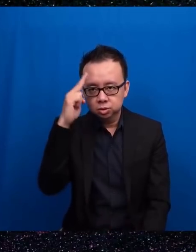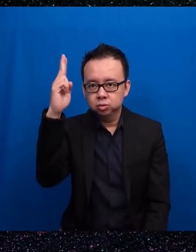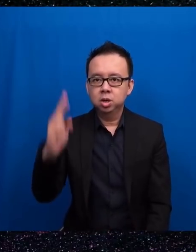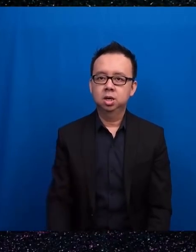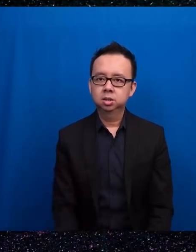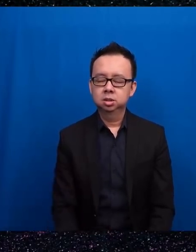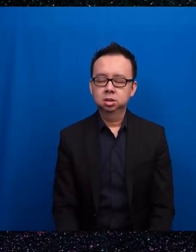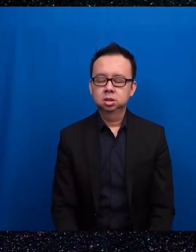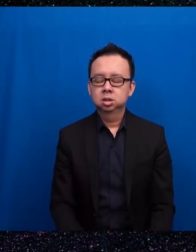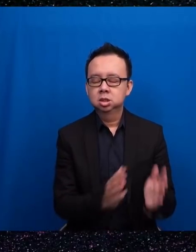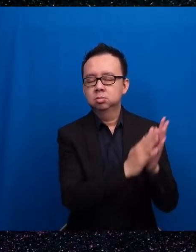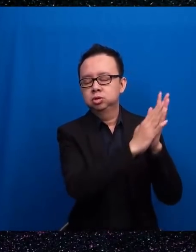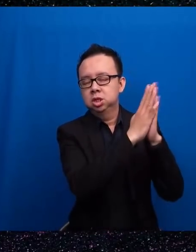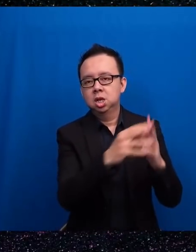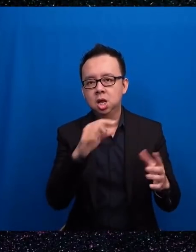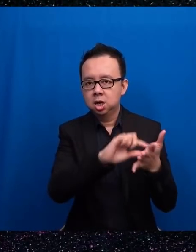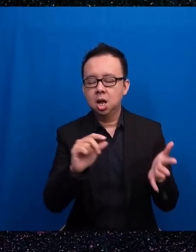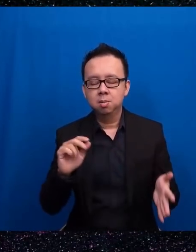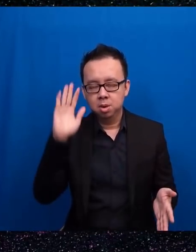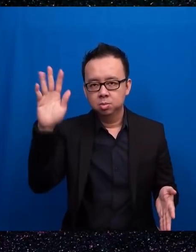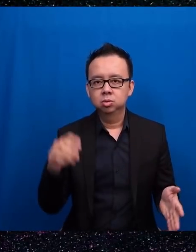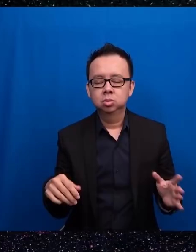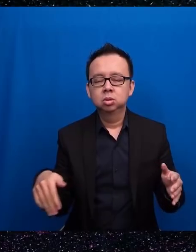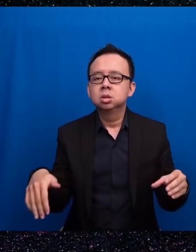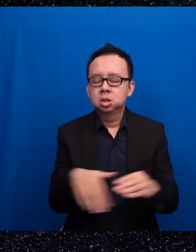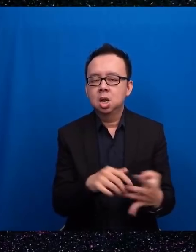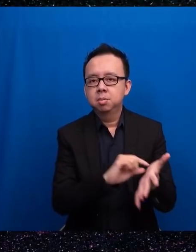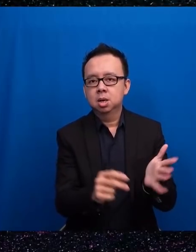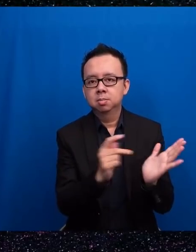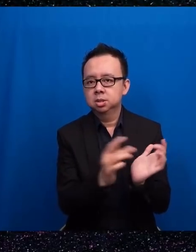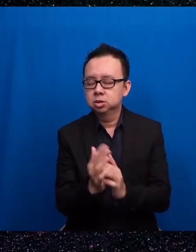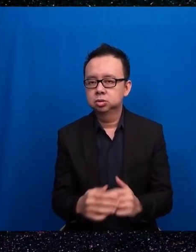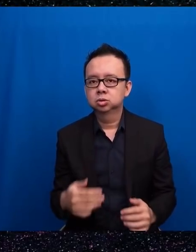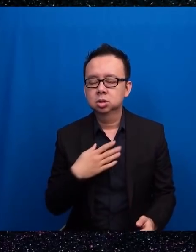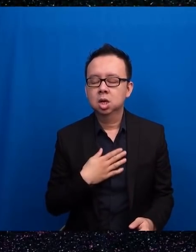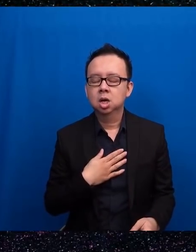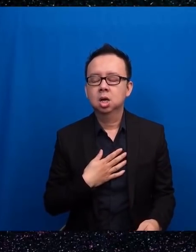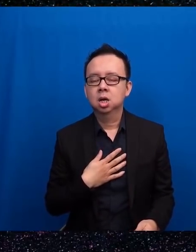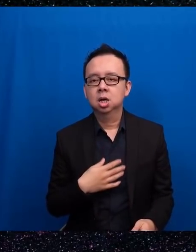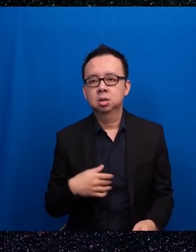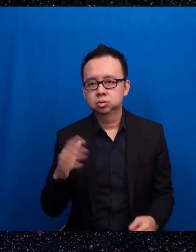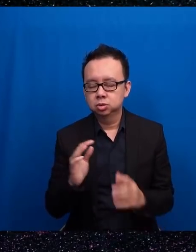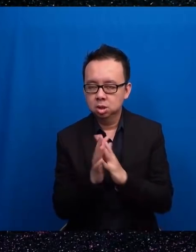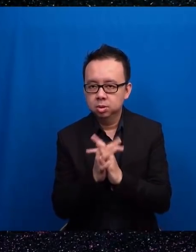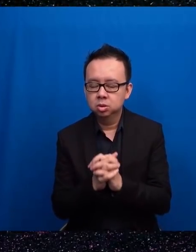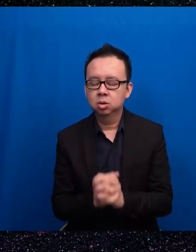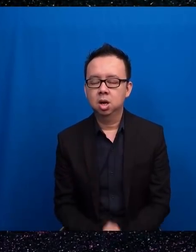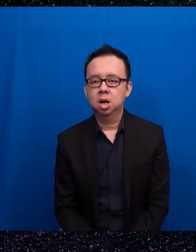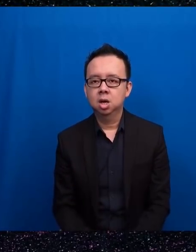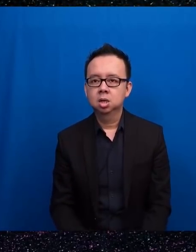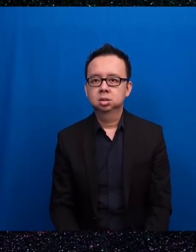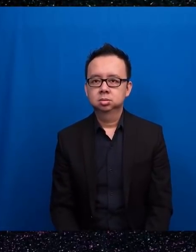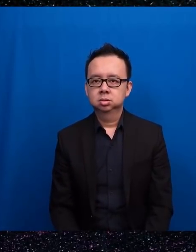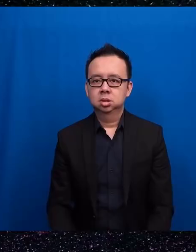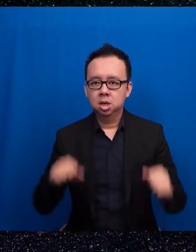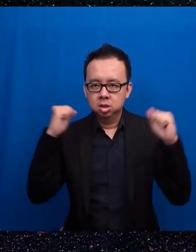Tuhan. Terpujilah nama-Mu. Di dalam nama Tuhan Yesus, kami sudah berdoa ini semua. Haleluya, semua yang